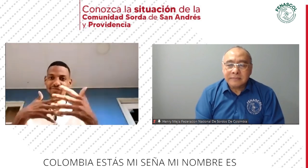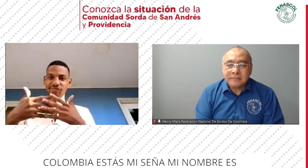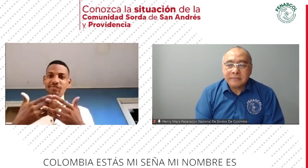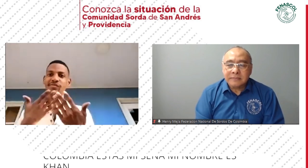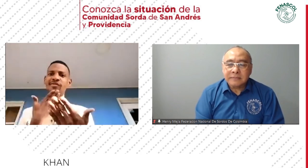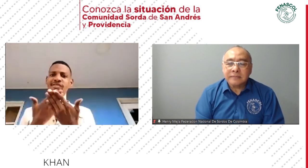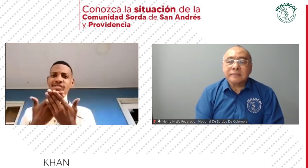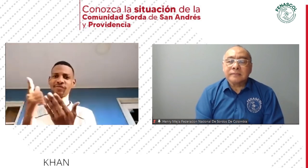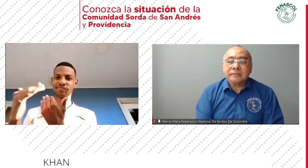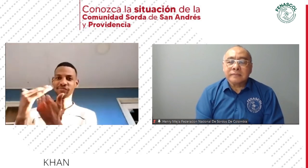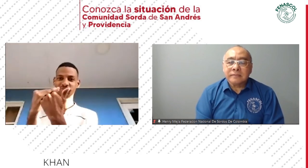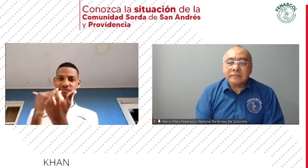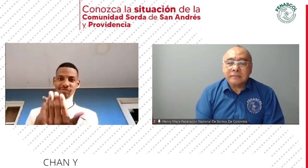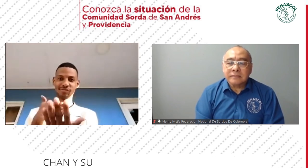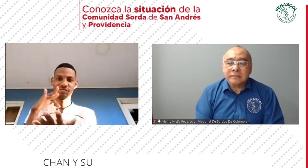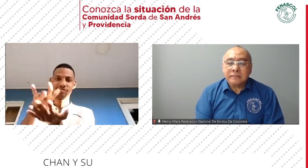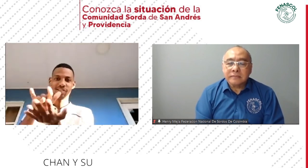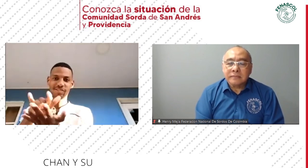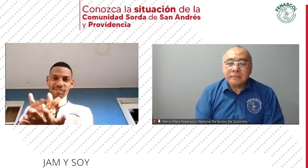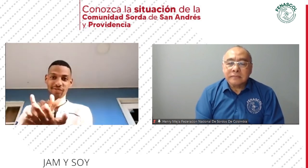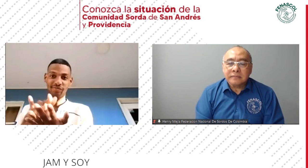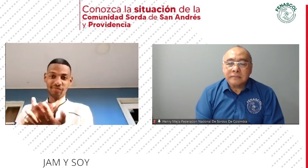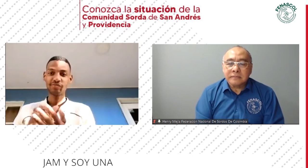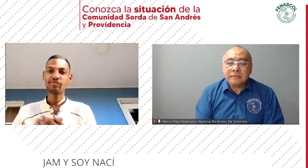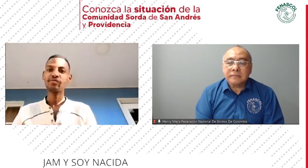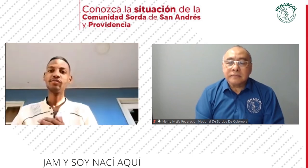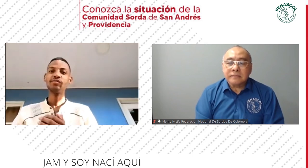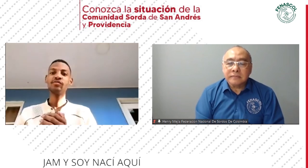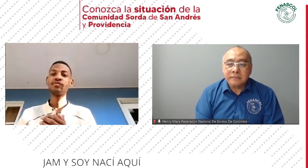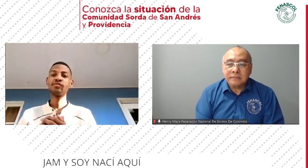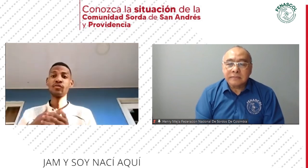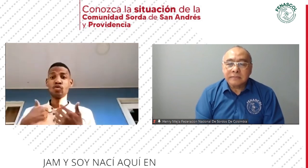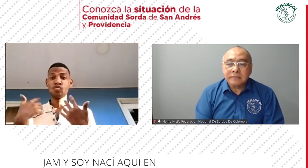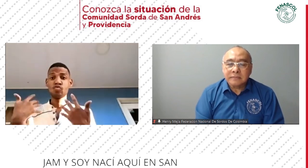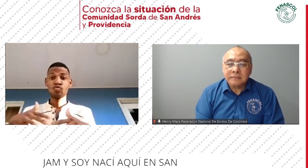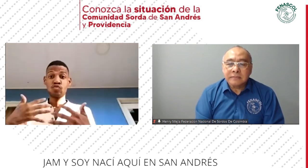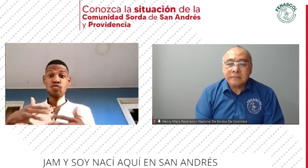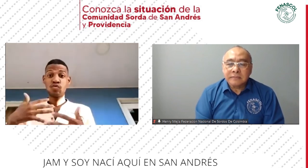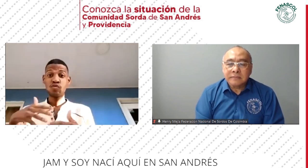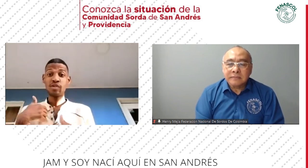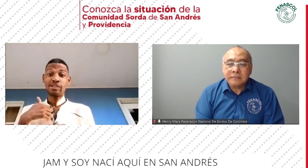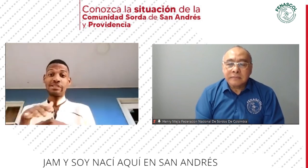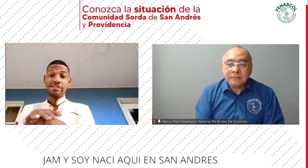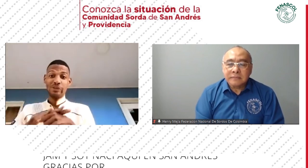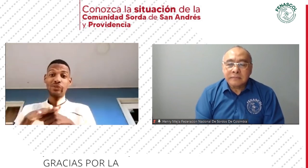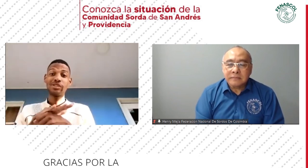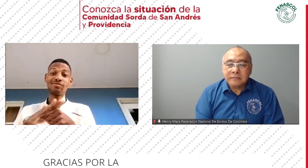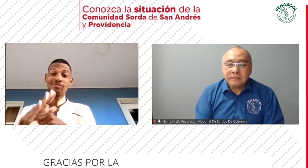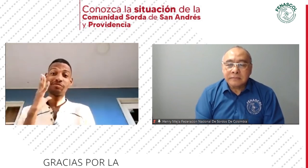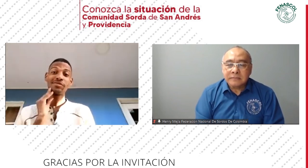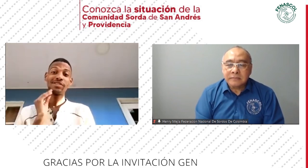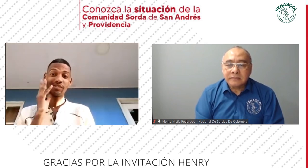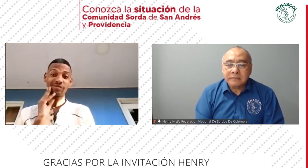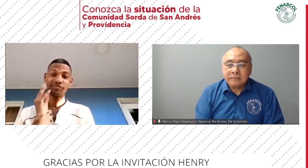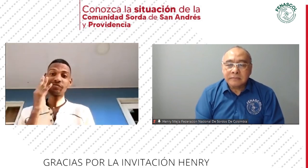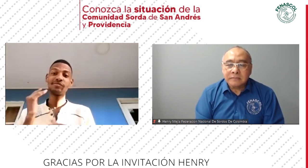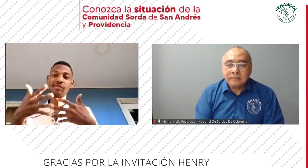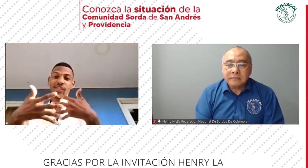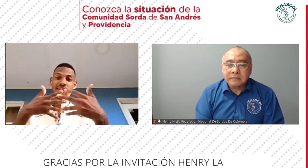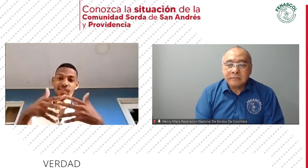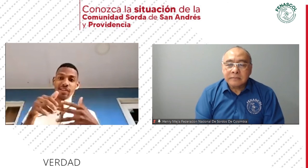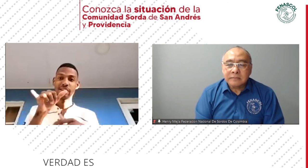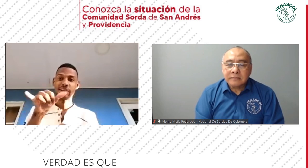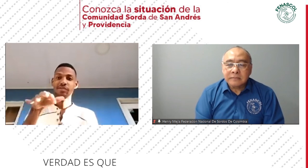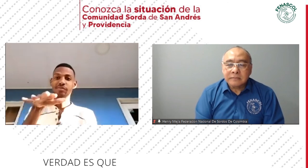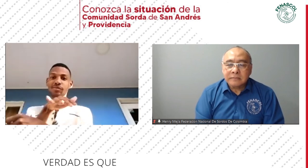es khan y soy nací aquí en san andrés gracias por la invitación henry la